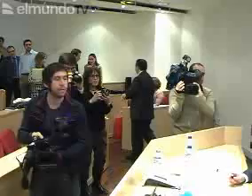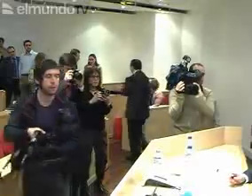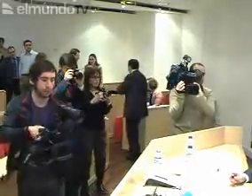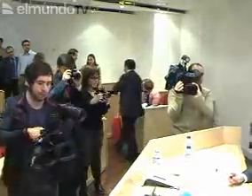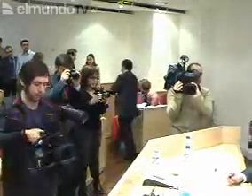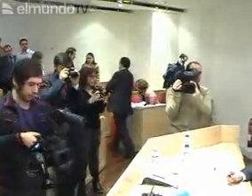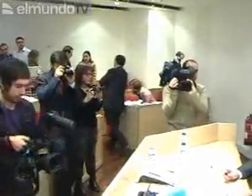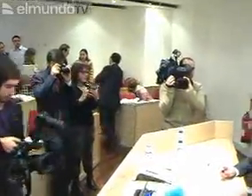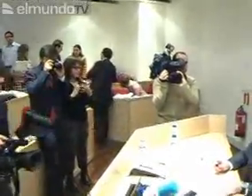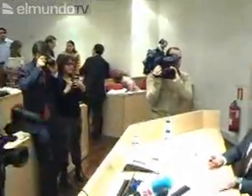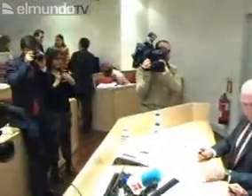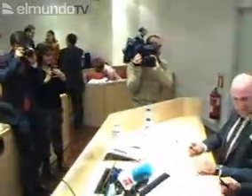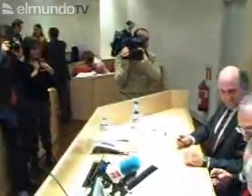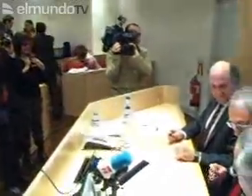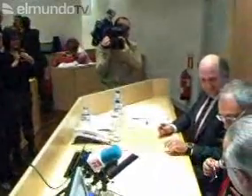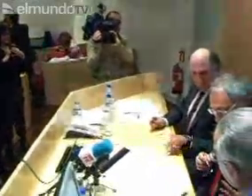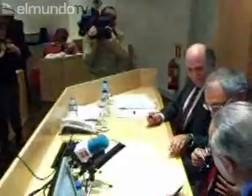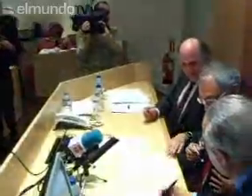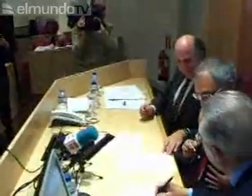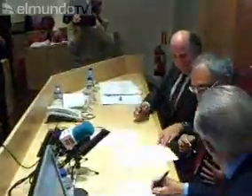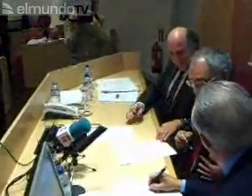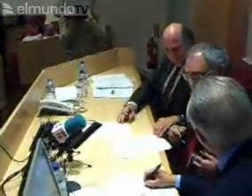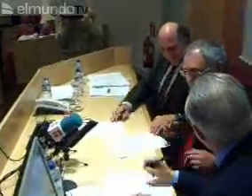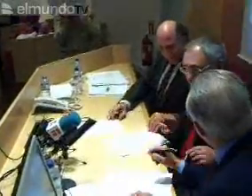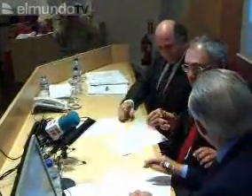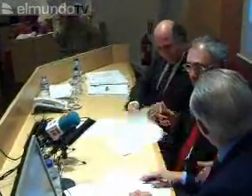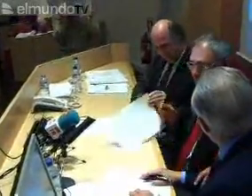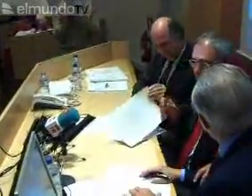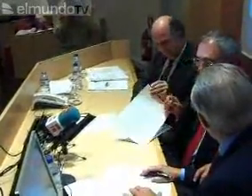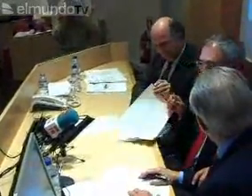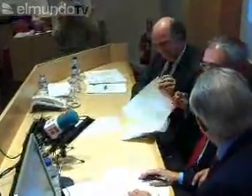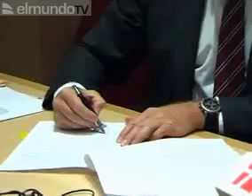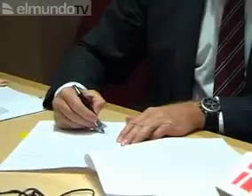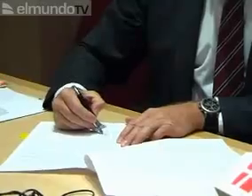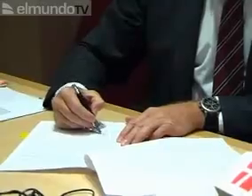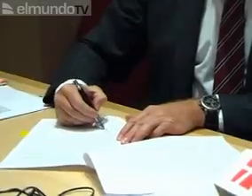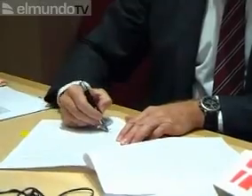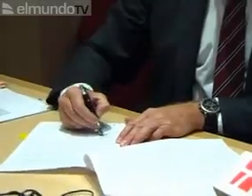un médico. Esta mañana, Indra, la Fundación Adecco y la Universidad de Castilla-La Mancha han